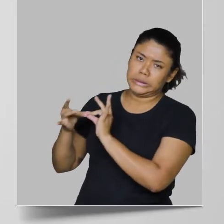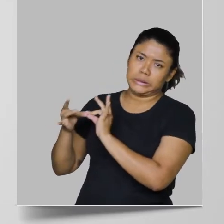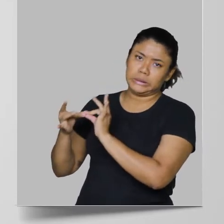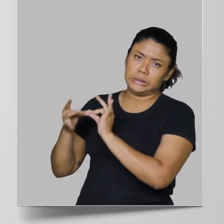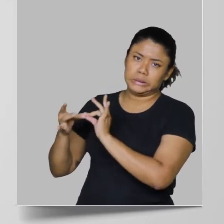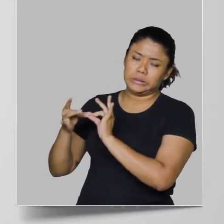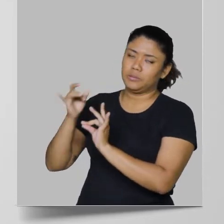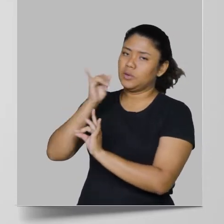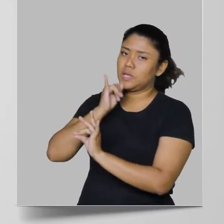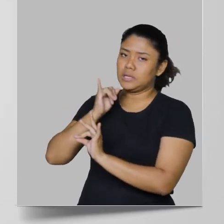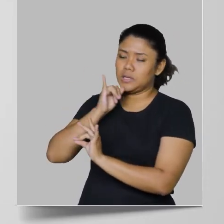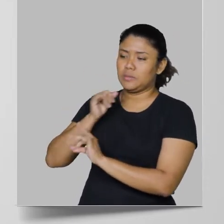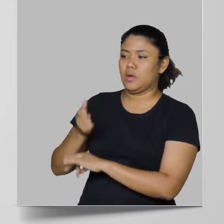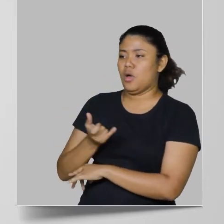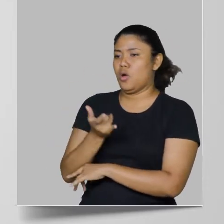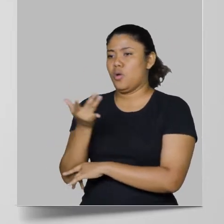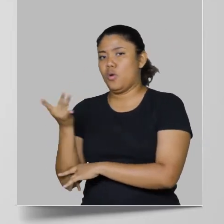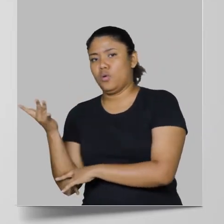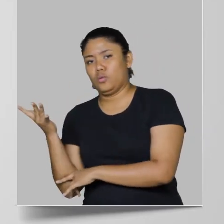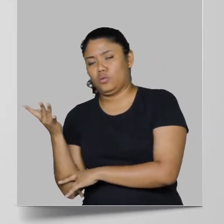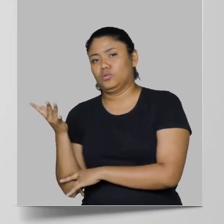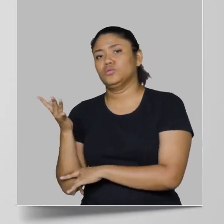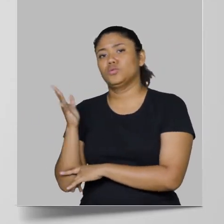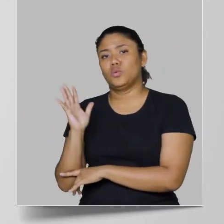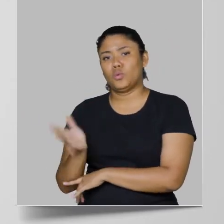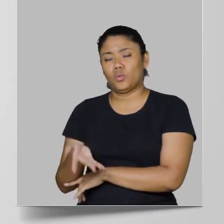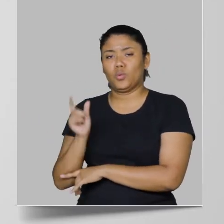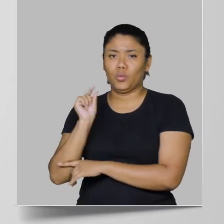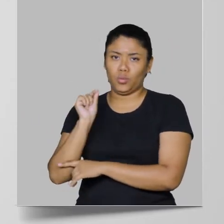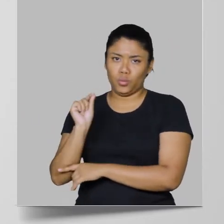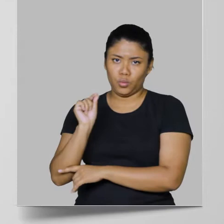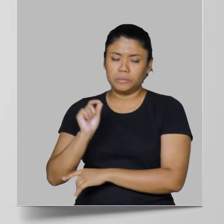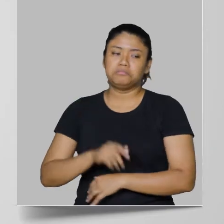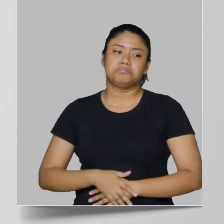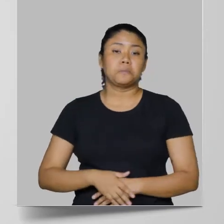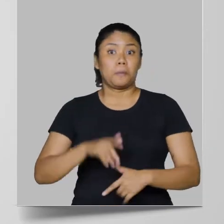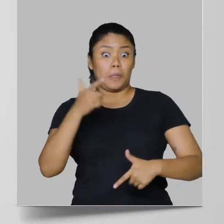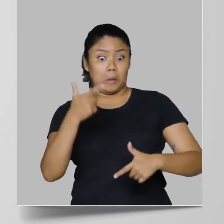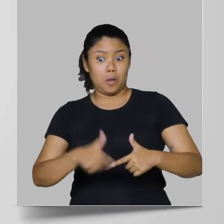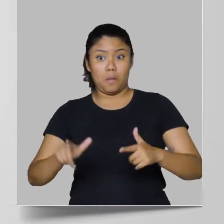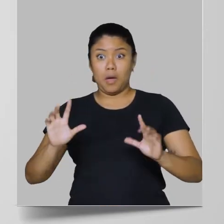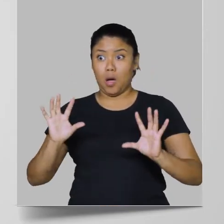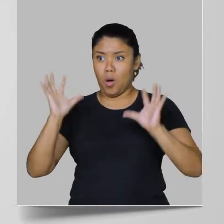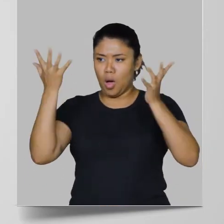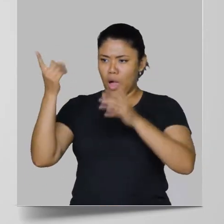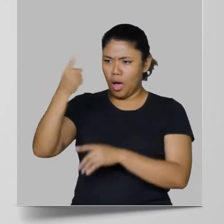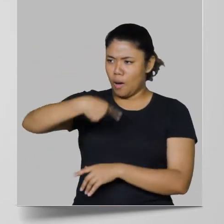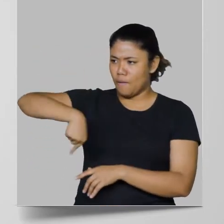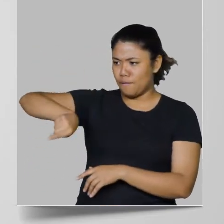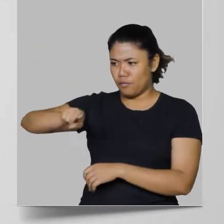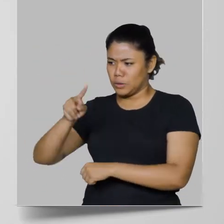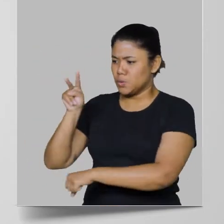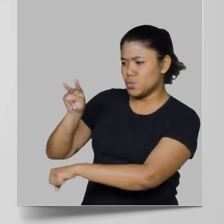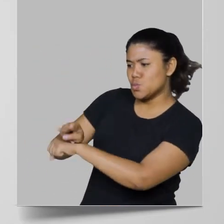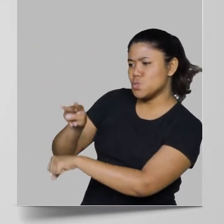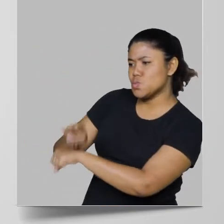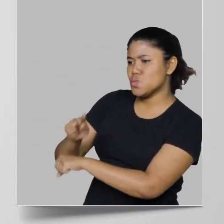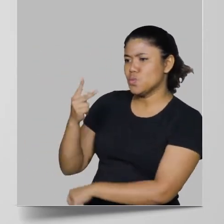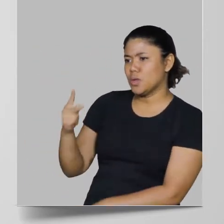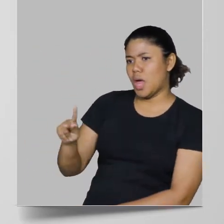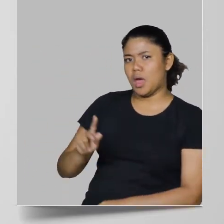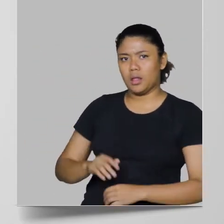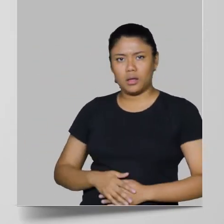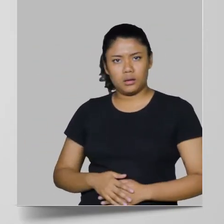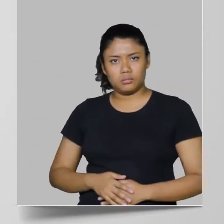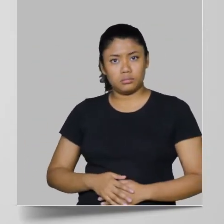algumas situações que eu já me deparei de que quando acontece um problema, a pessoa, vocês não cuidaram dela. Não,